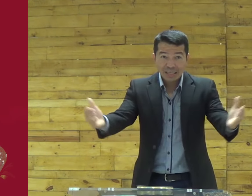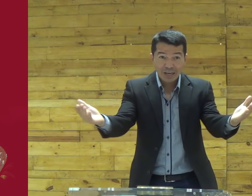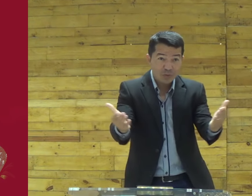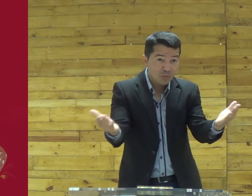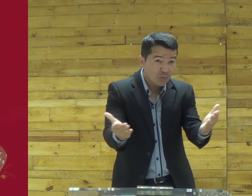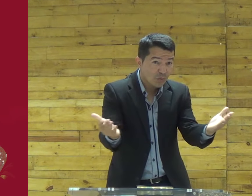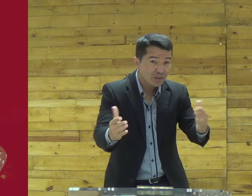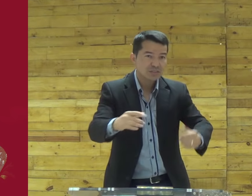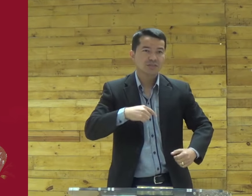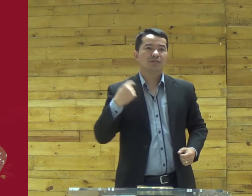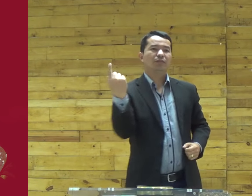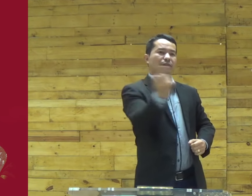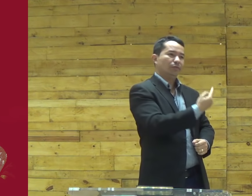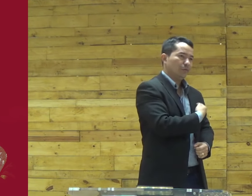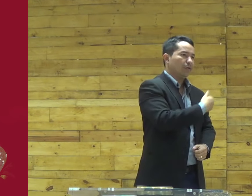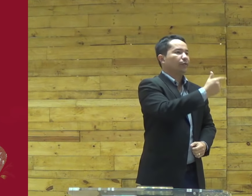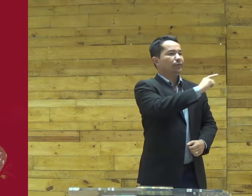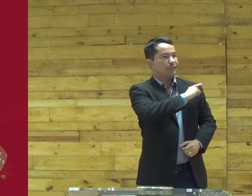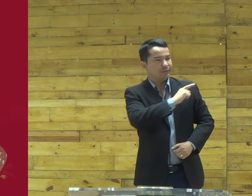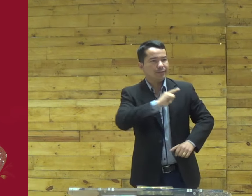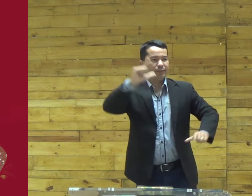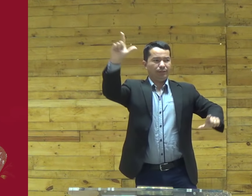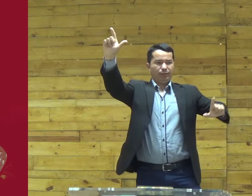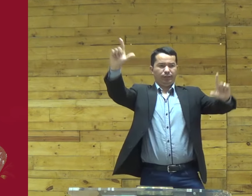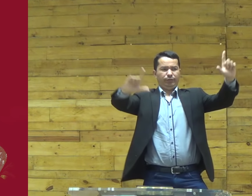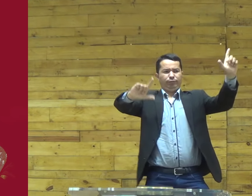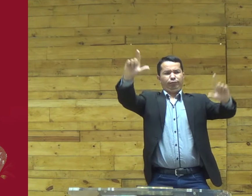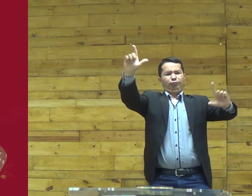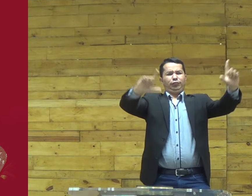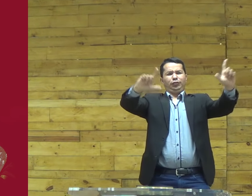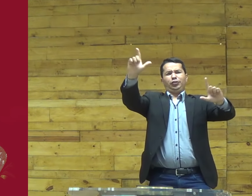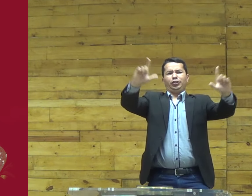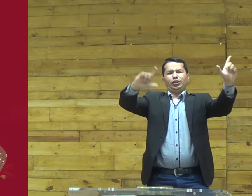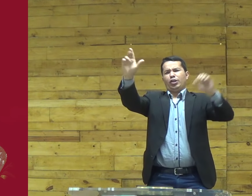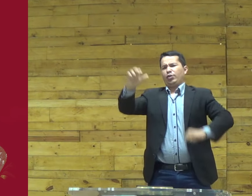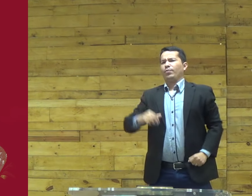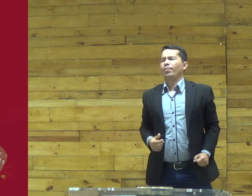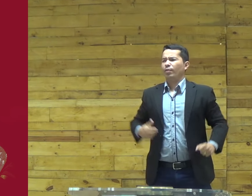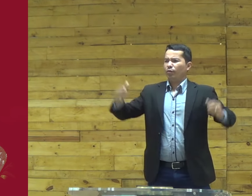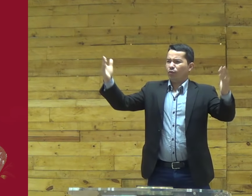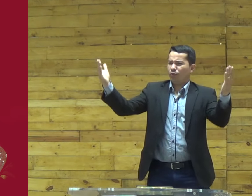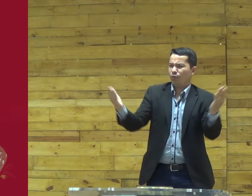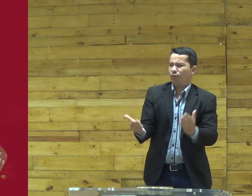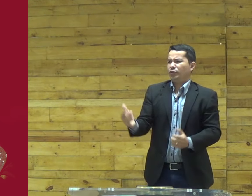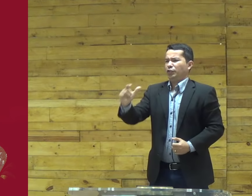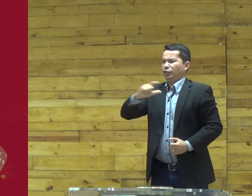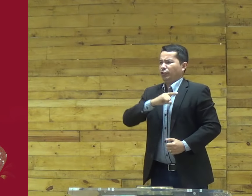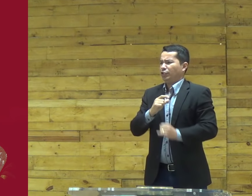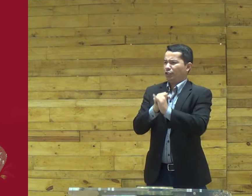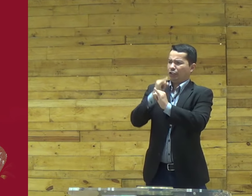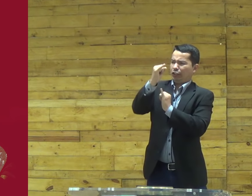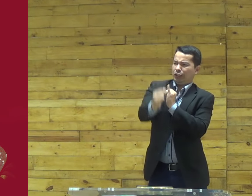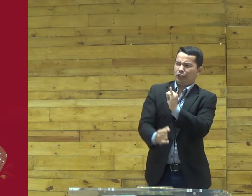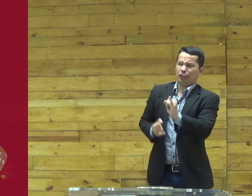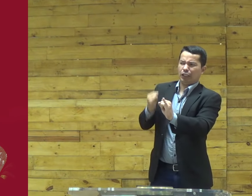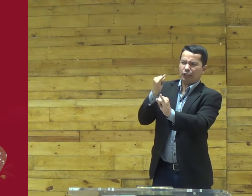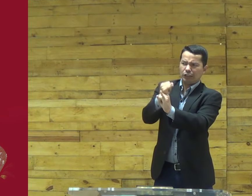um exemplo, hoje nós temos na TV, né? E nós hoje hoje nós